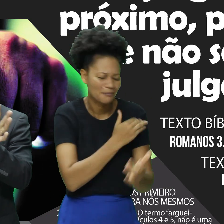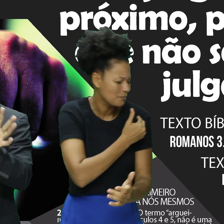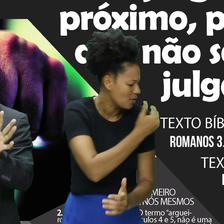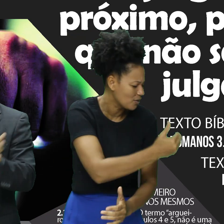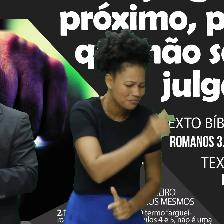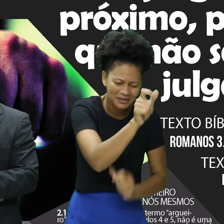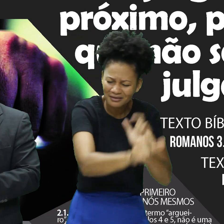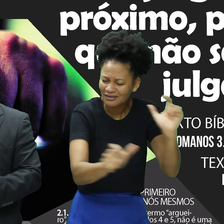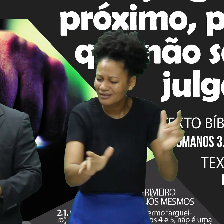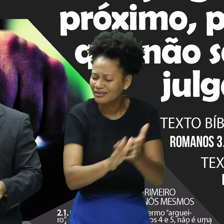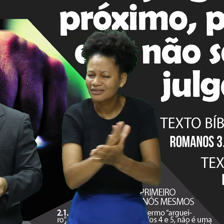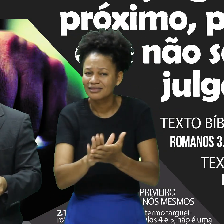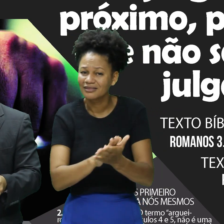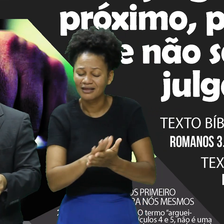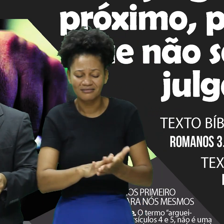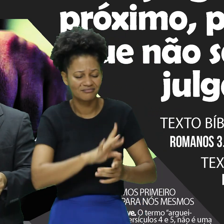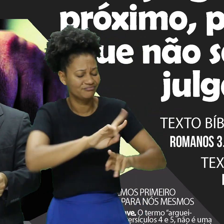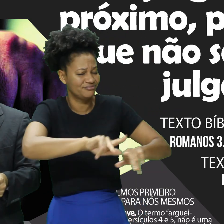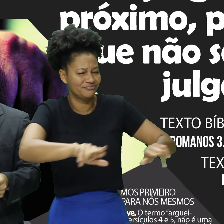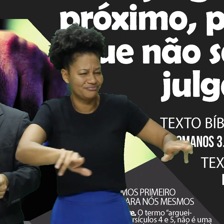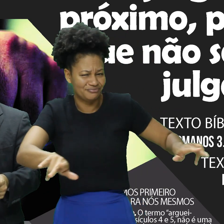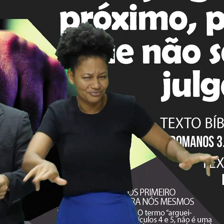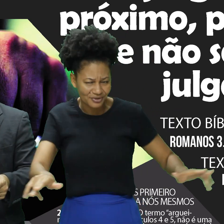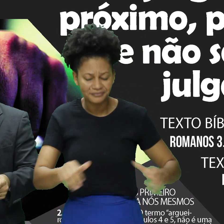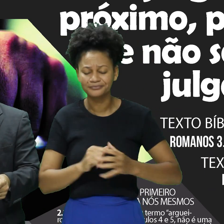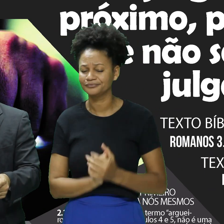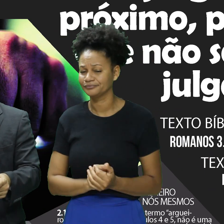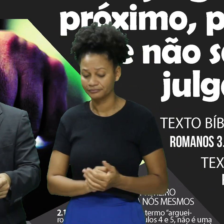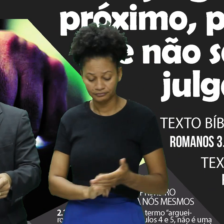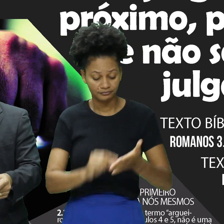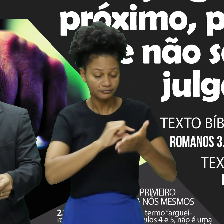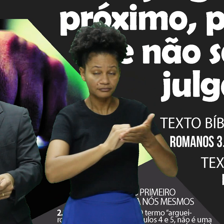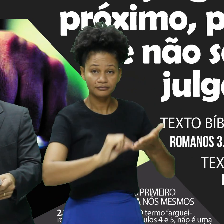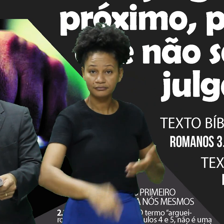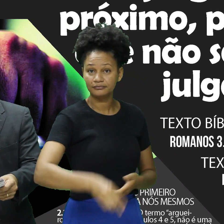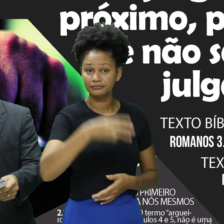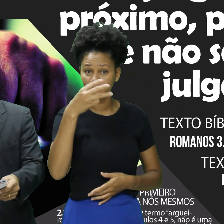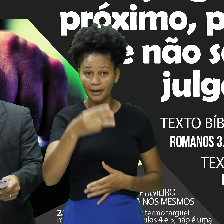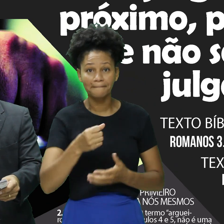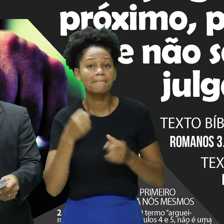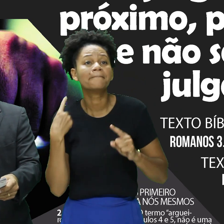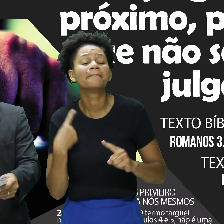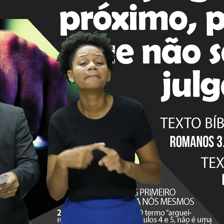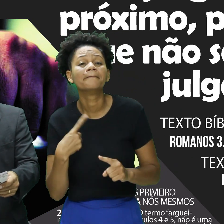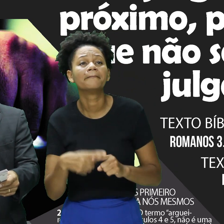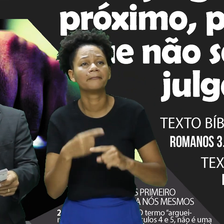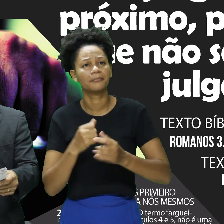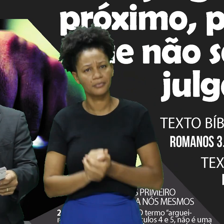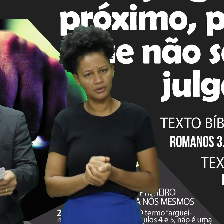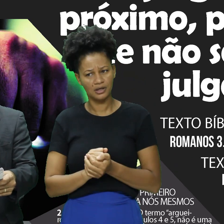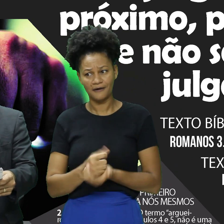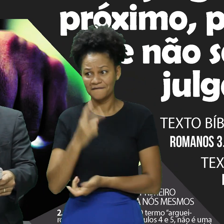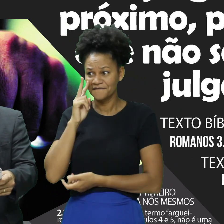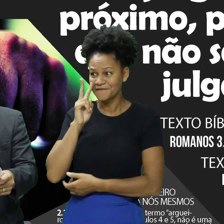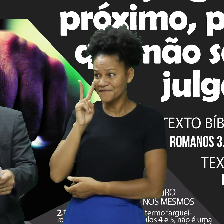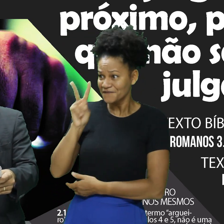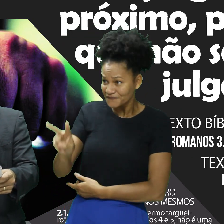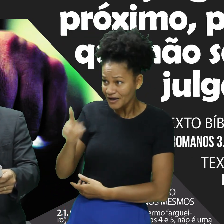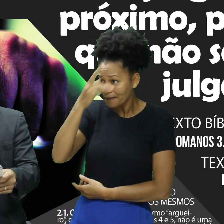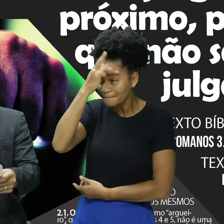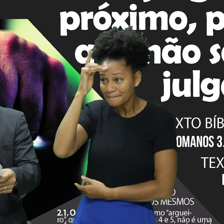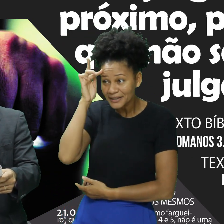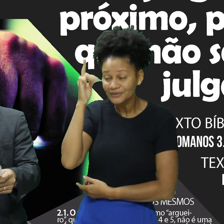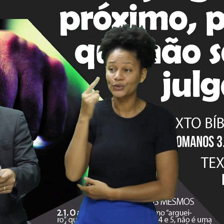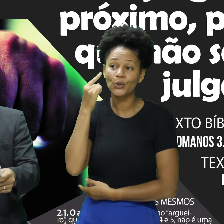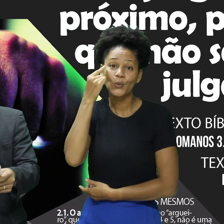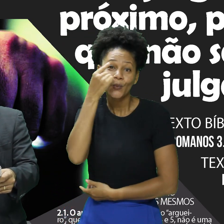próximo. Enfim, versículo 3 diz assim: e por que reparas tu no argueiro que